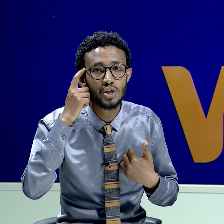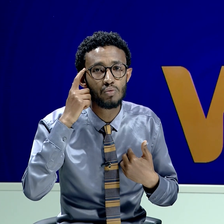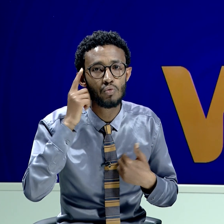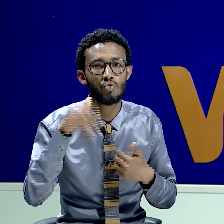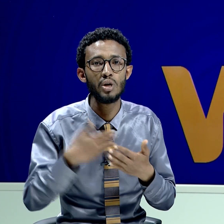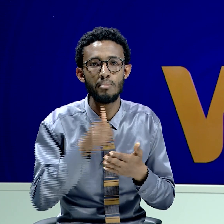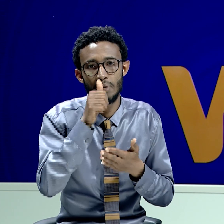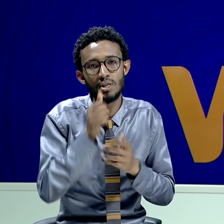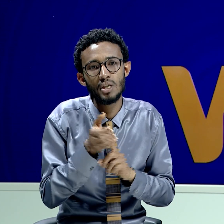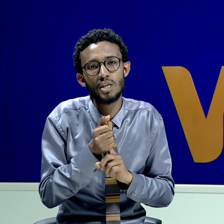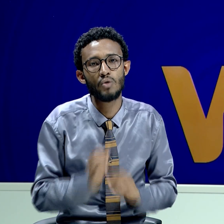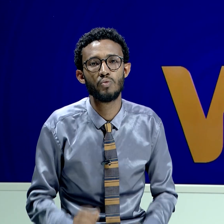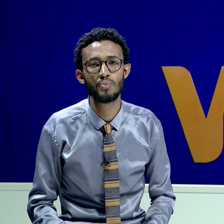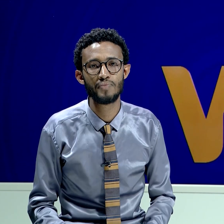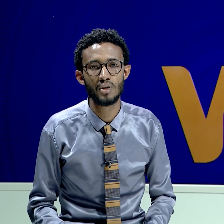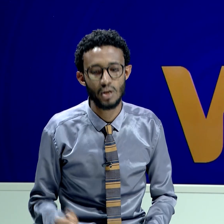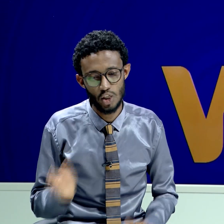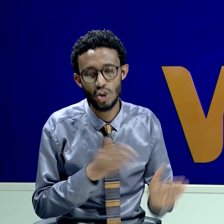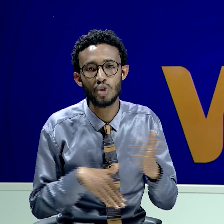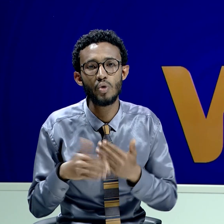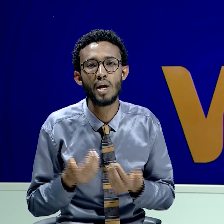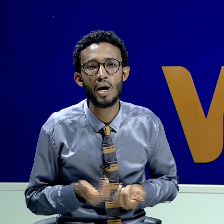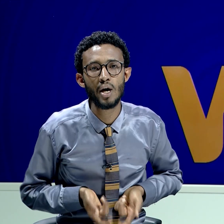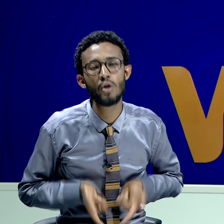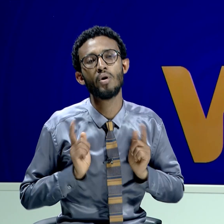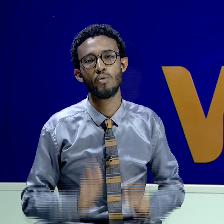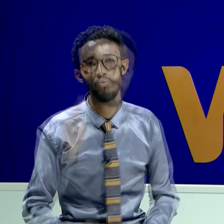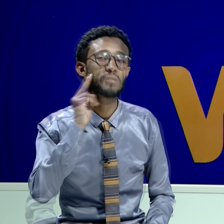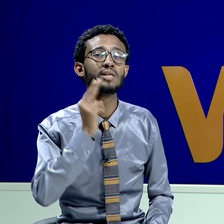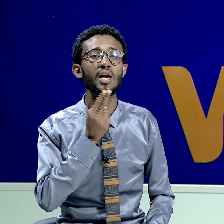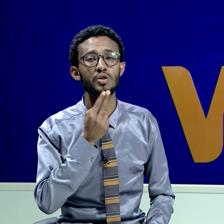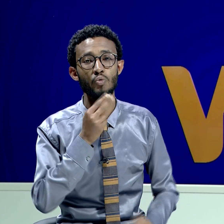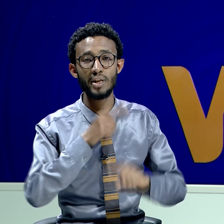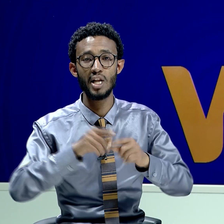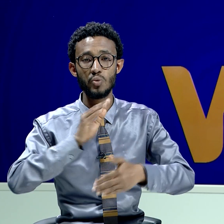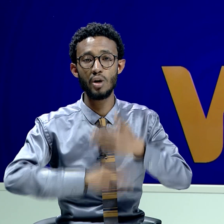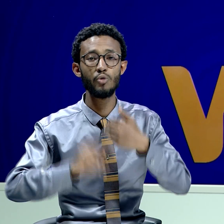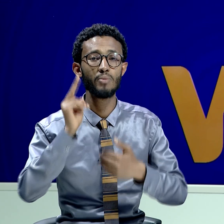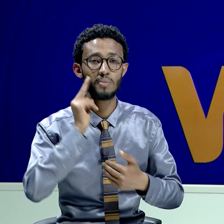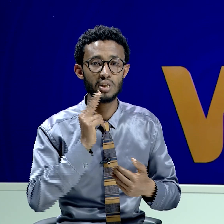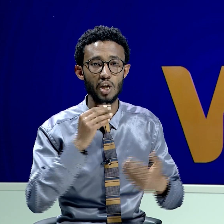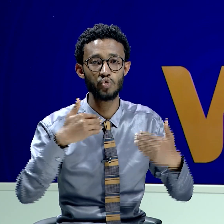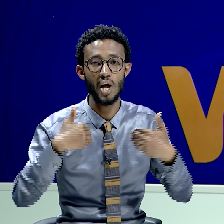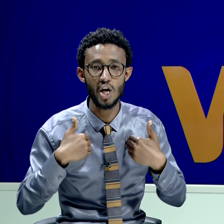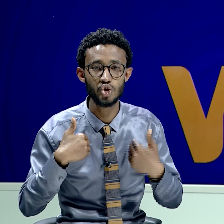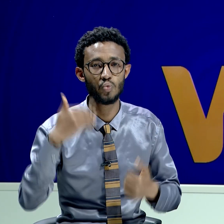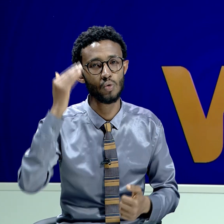ለማስቡ ምን በመስጠሪ ይዛሉ ከትግራቹ ጋራ ይኖራሉ መስማሰላንቹ በተለይ ሲበለዱ መስማሰላንቹ ያላልቹ